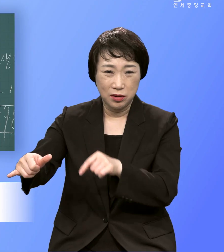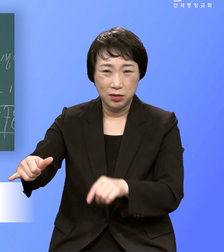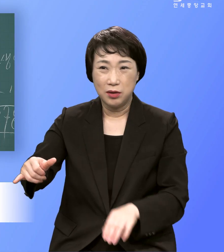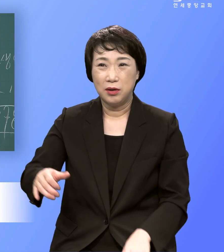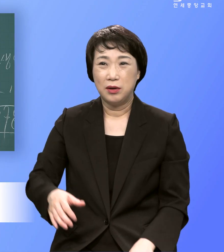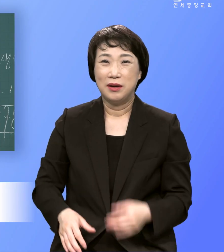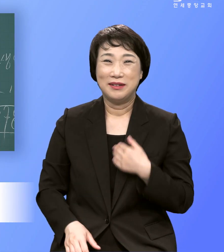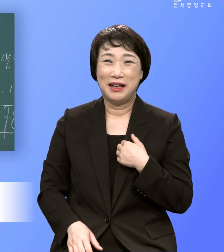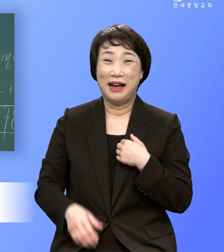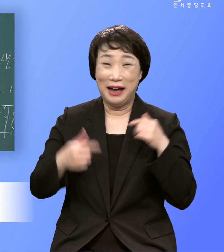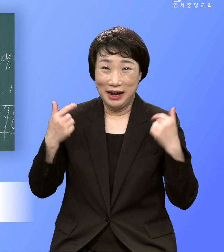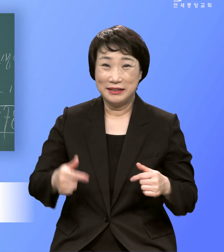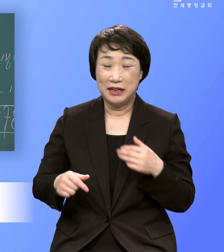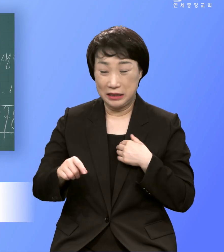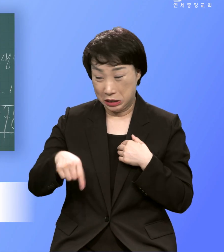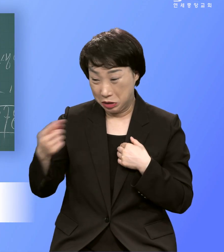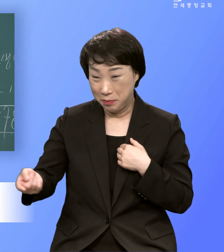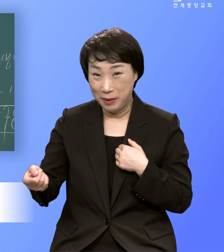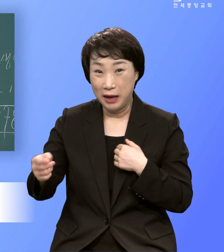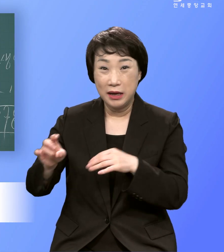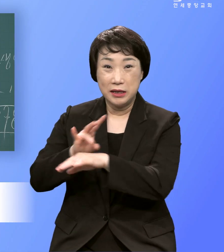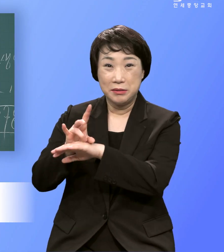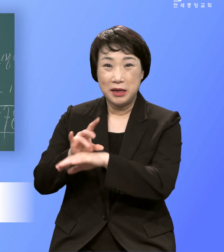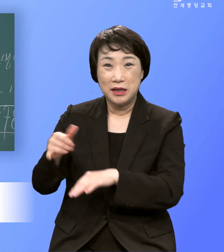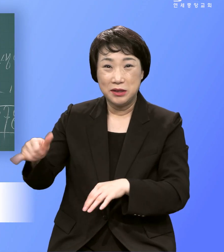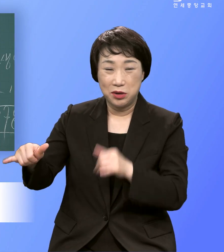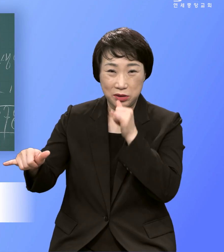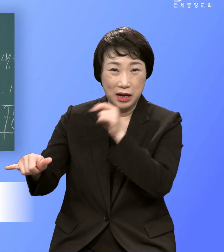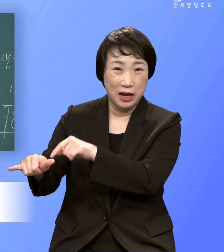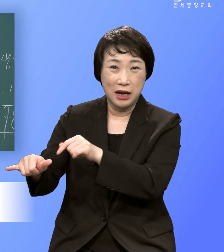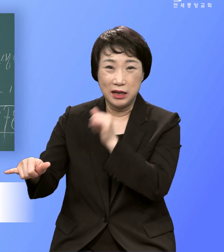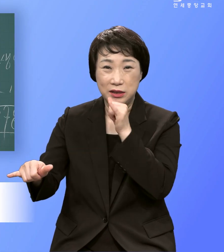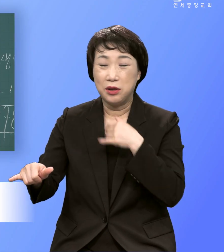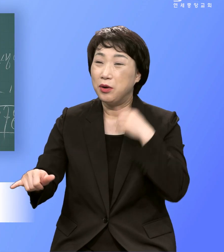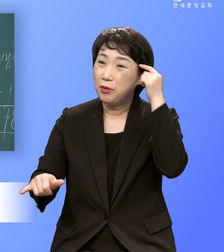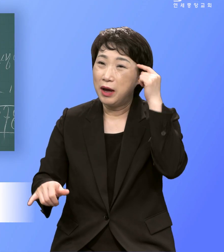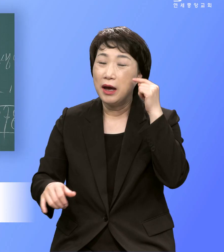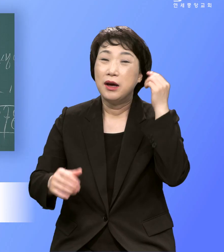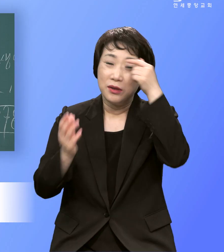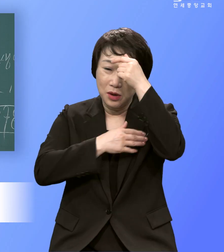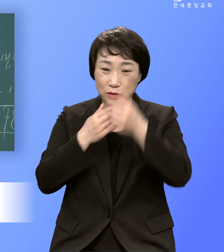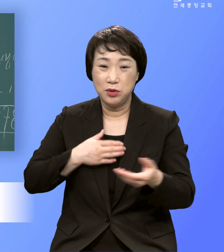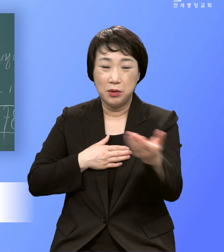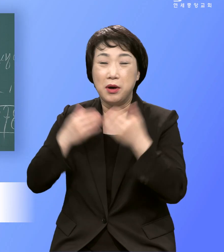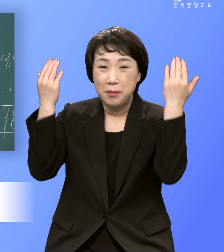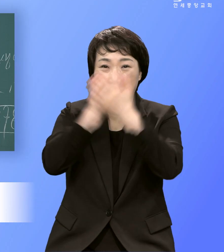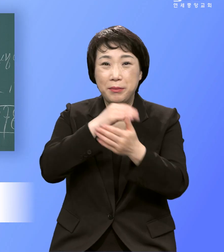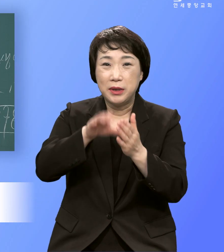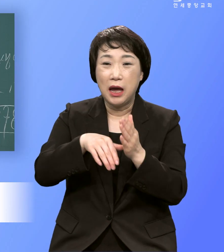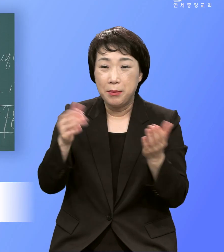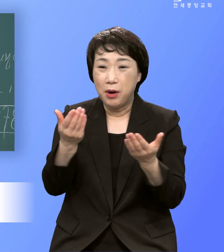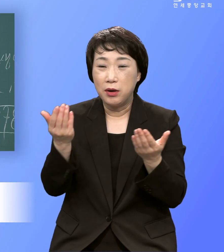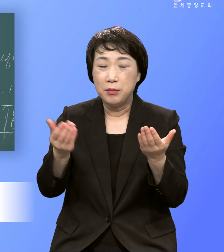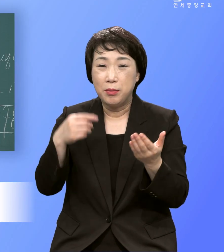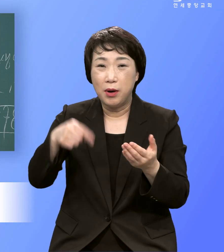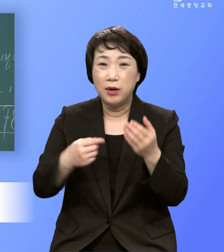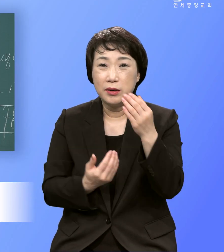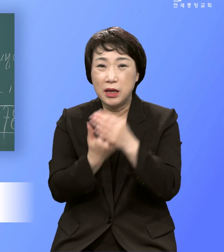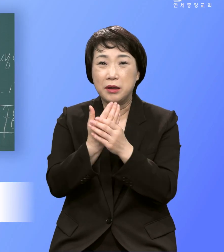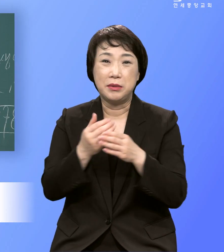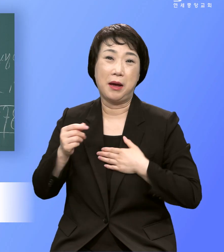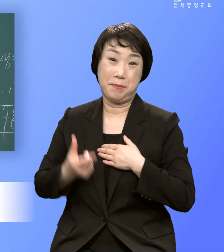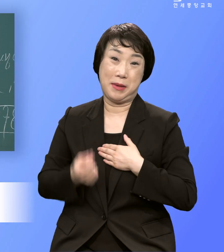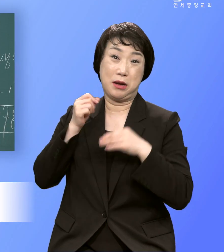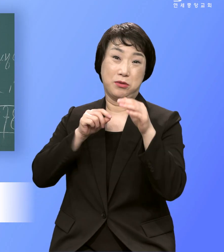목사님 옆에는 24시간 전화가 있어. 성도들이 밤중에 무슨 일이 있어 전화하면 내가 가야 된다. 그것 때문에.